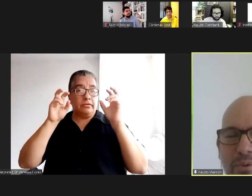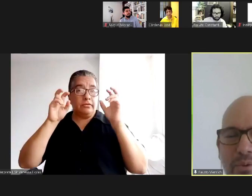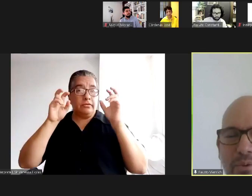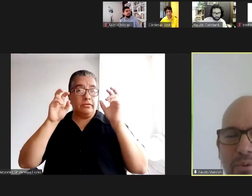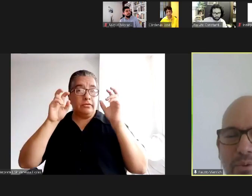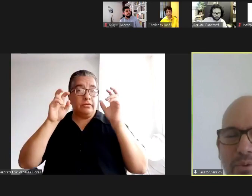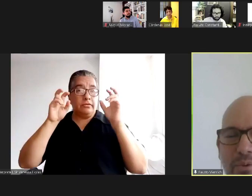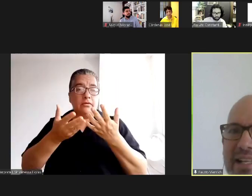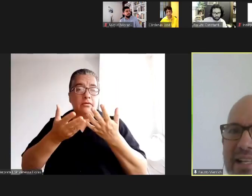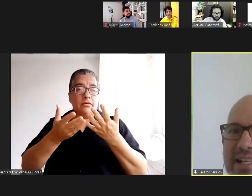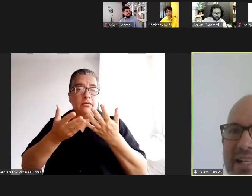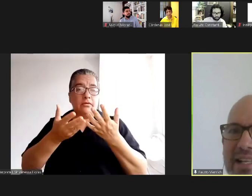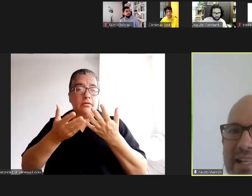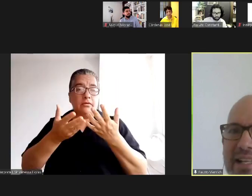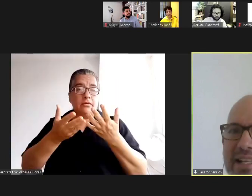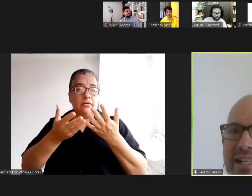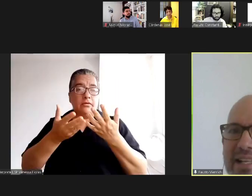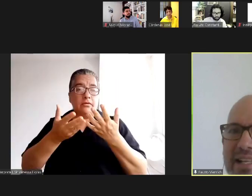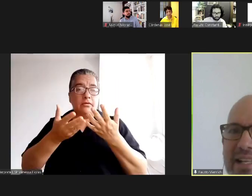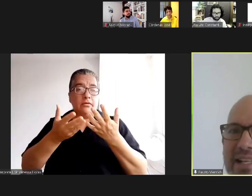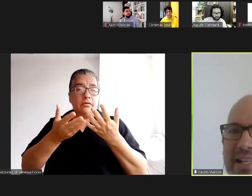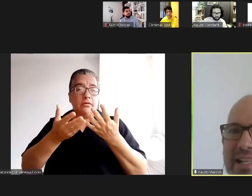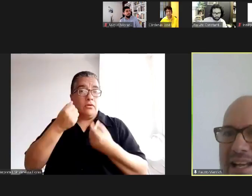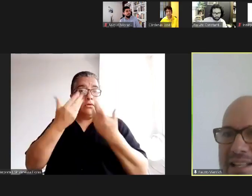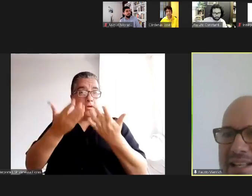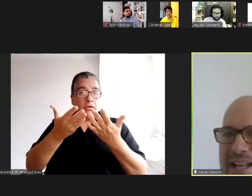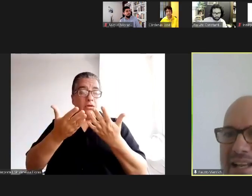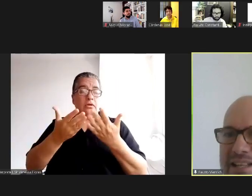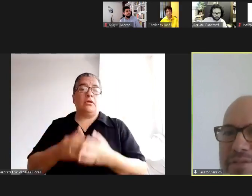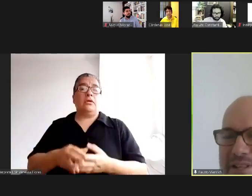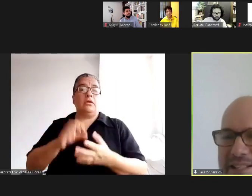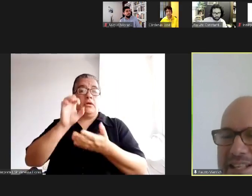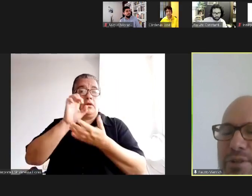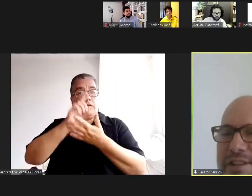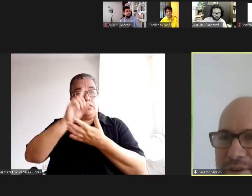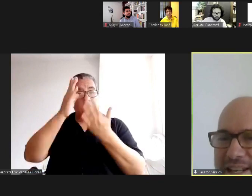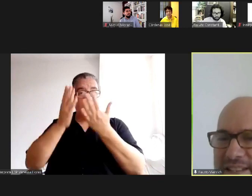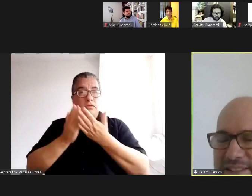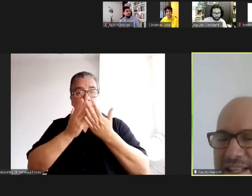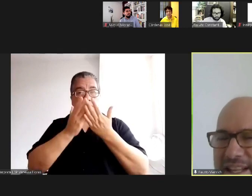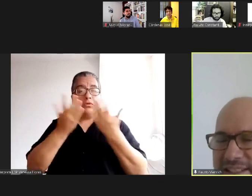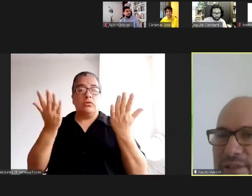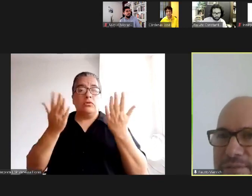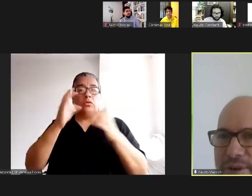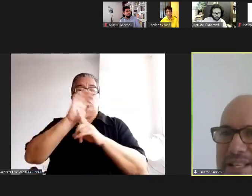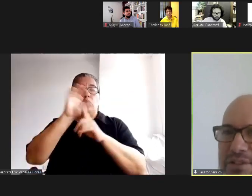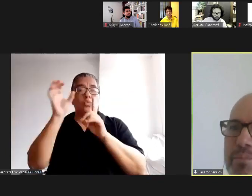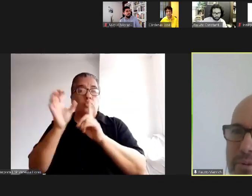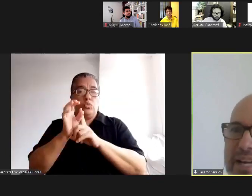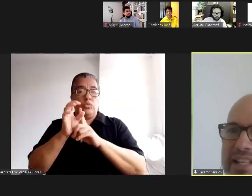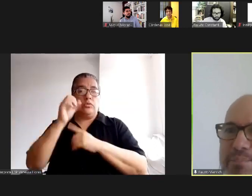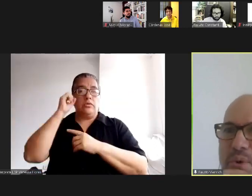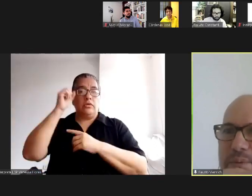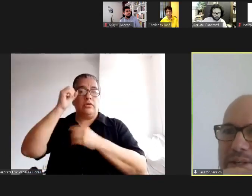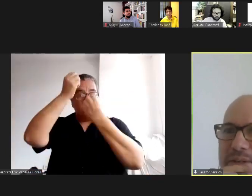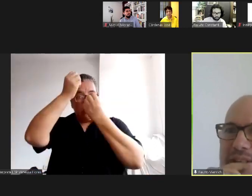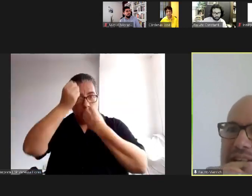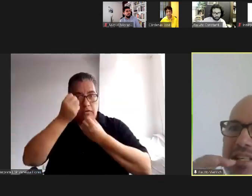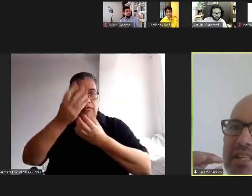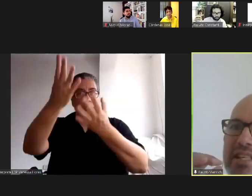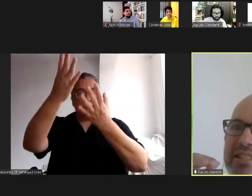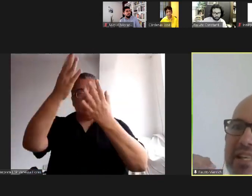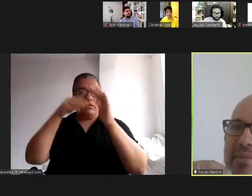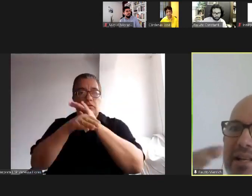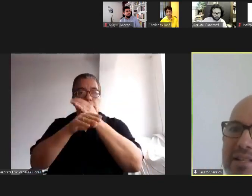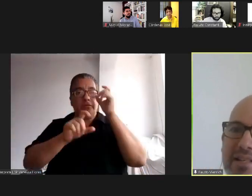educación, la cultura, a garantizar el tema del derecho el acceso a la información por parte del público,